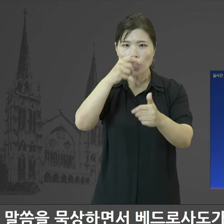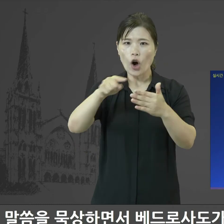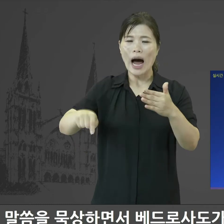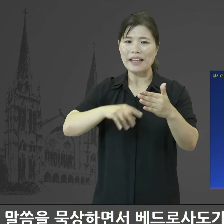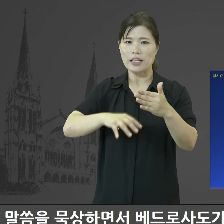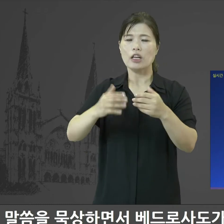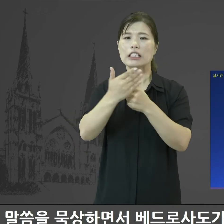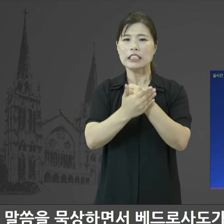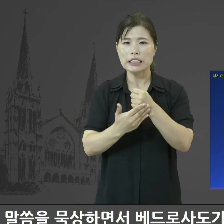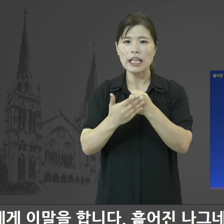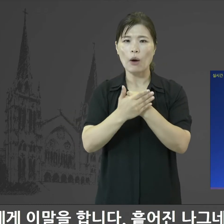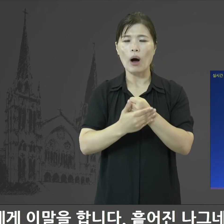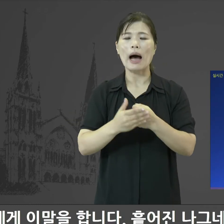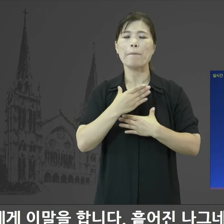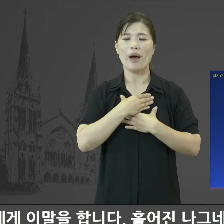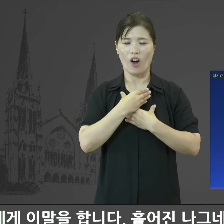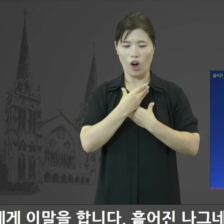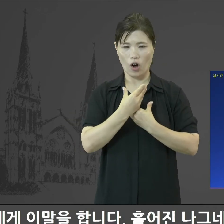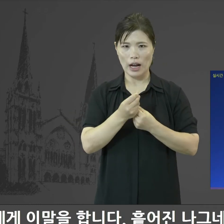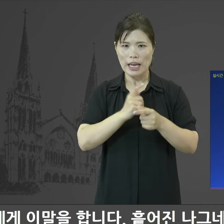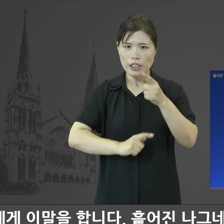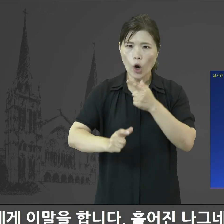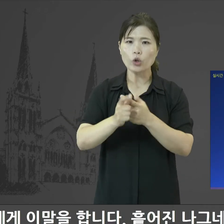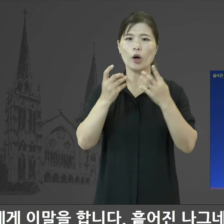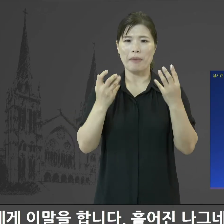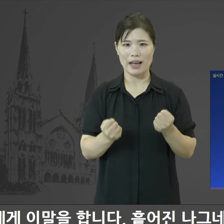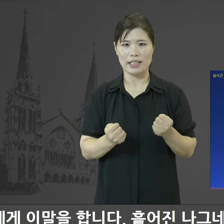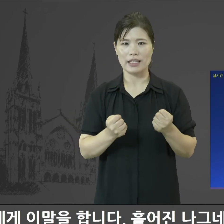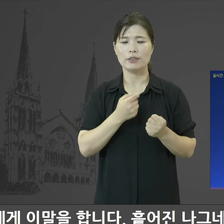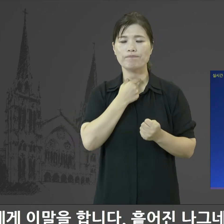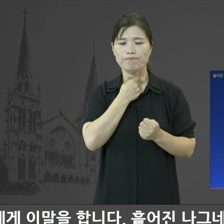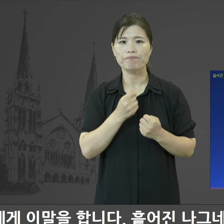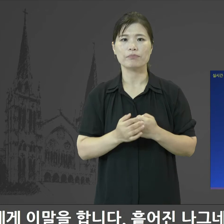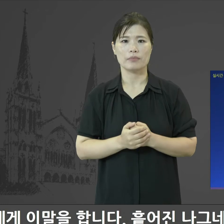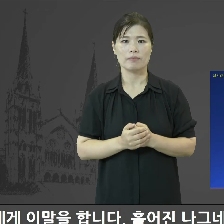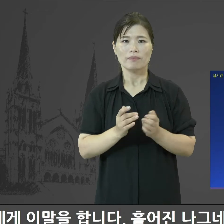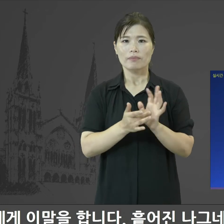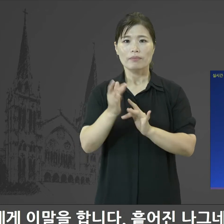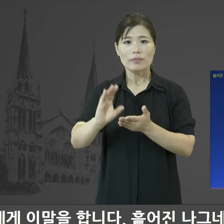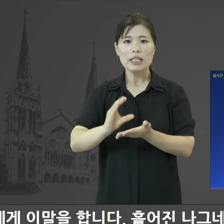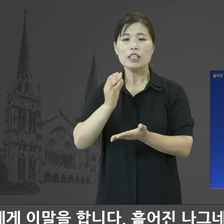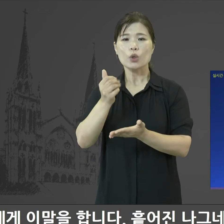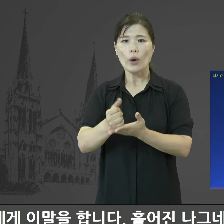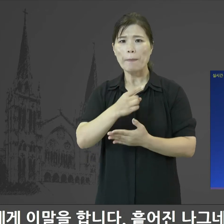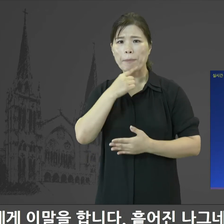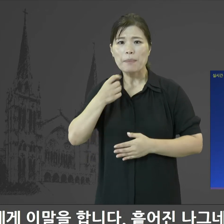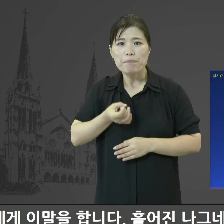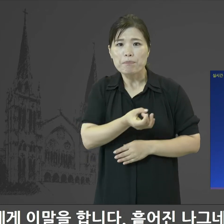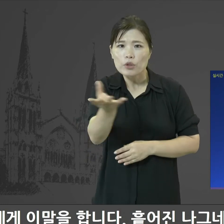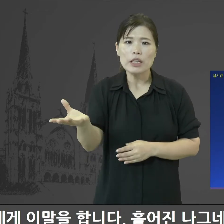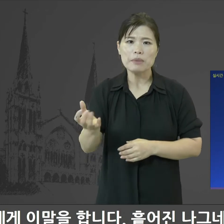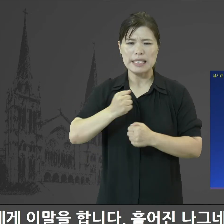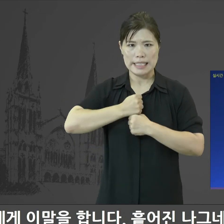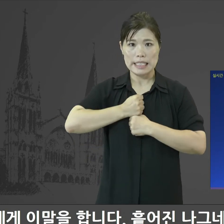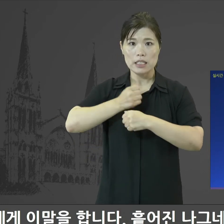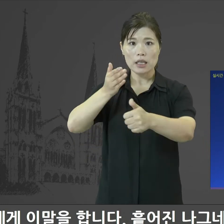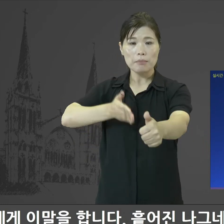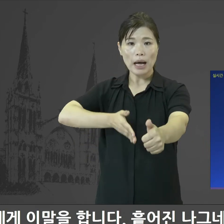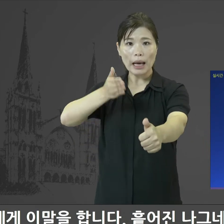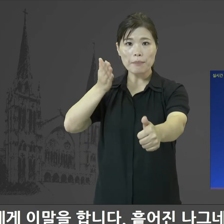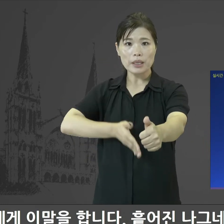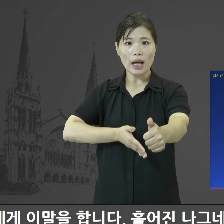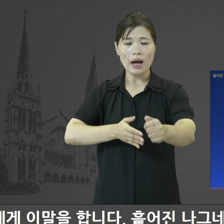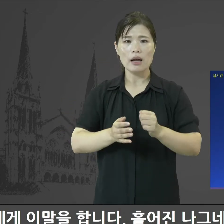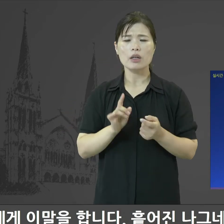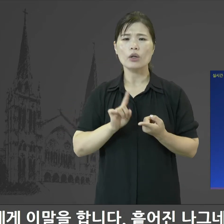더욱 많기를 기도합니다. 여러분의 삶에서 순종함과 예수 그리스도의 핏부림을 지켜내십시오. 그리고 그것을